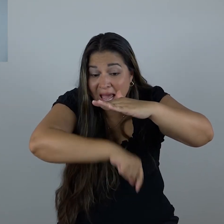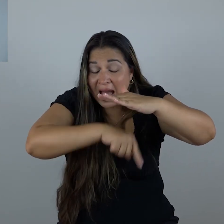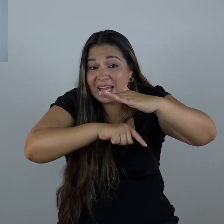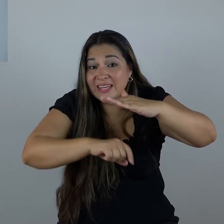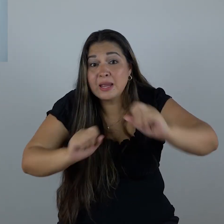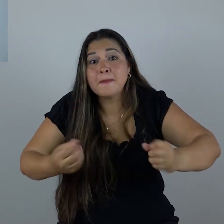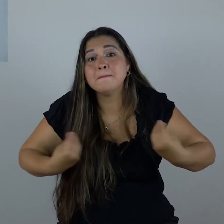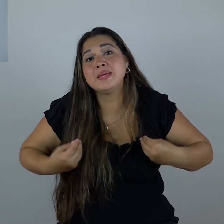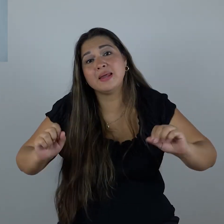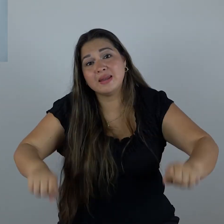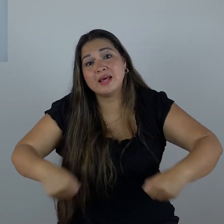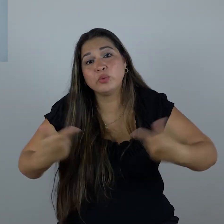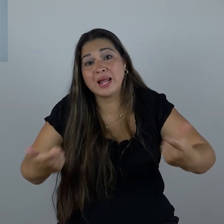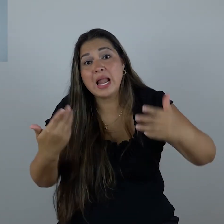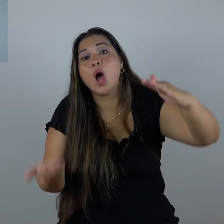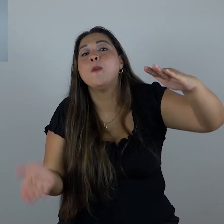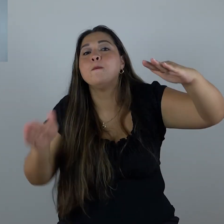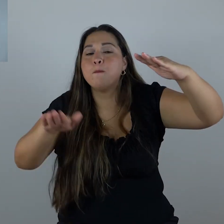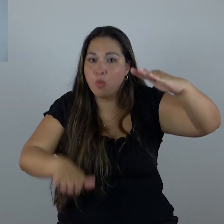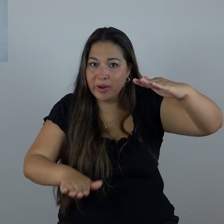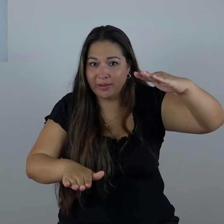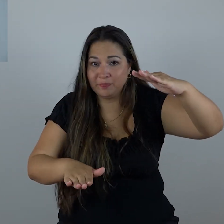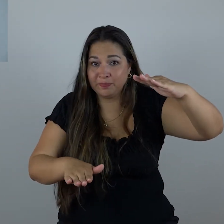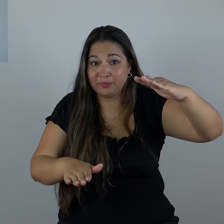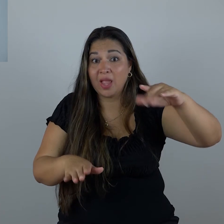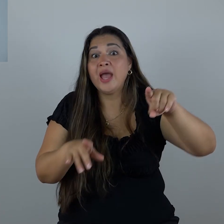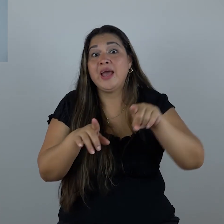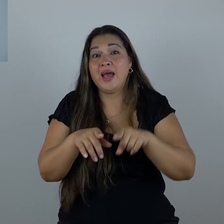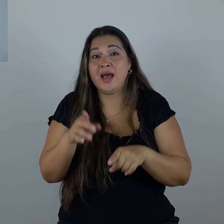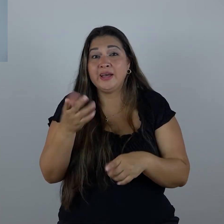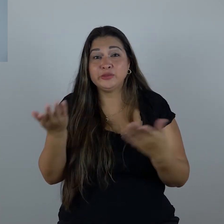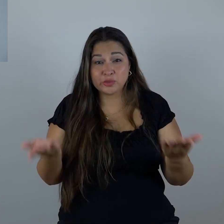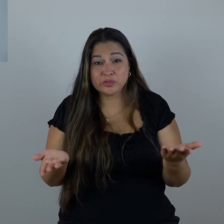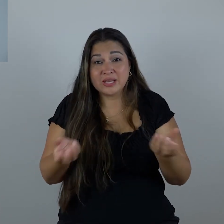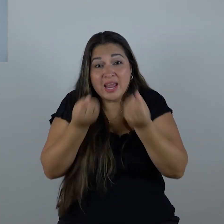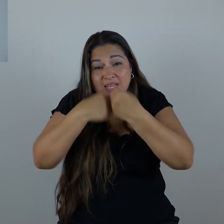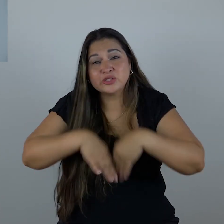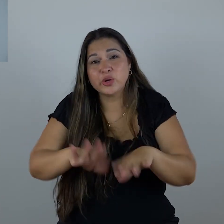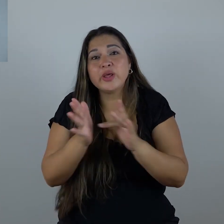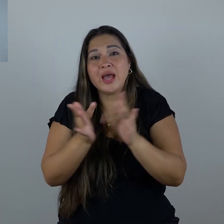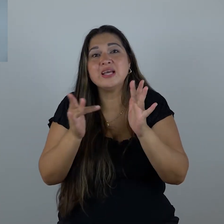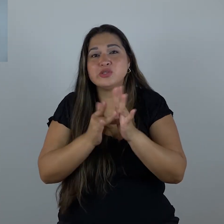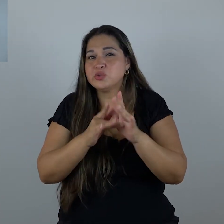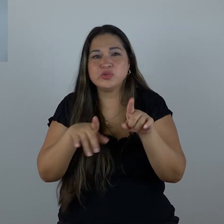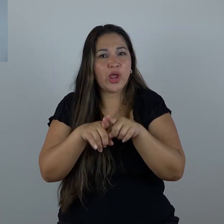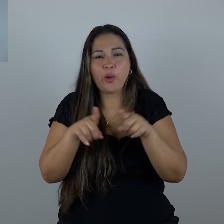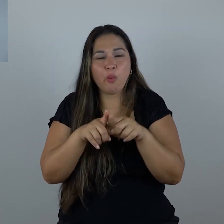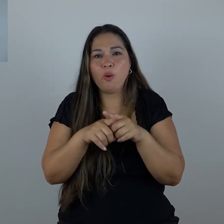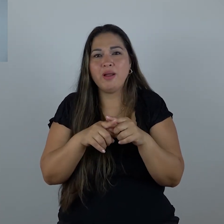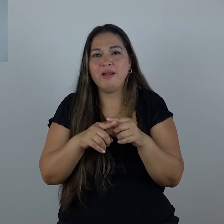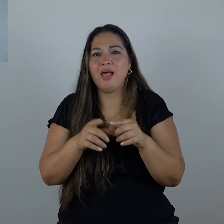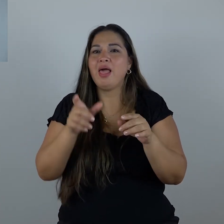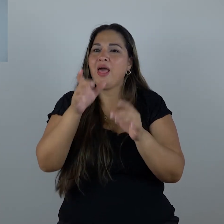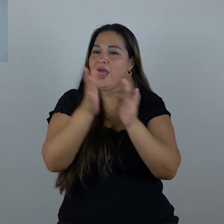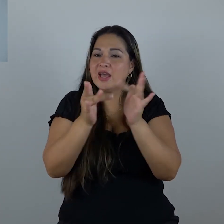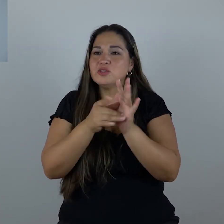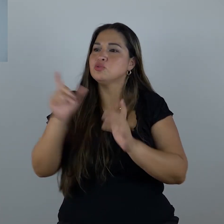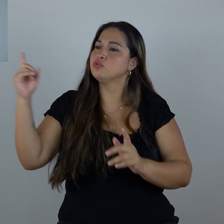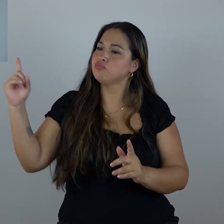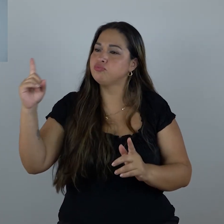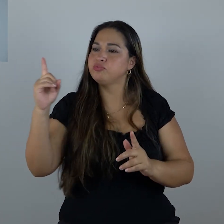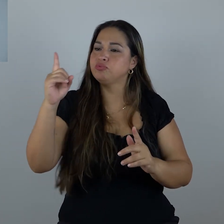fue sumergido totalmente hasta que su cuerpo fue cubierto de agua y salió del agua. Lo